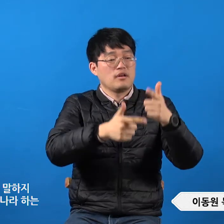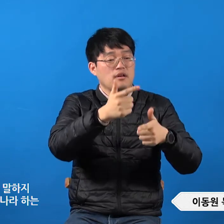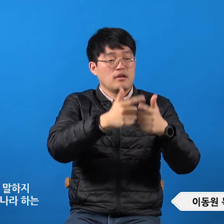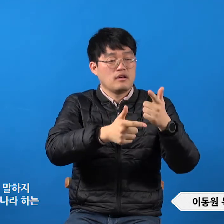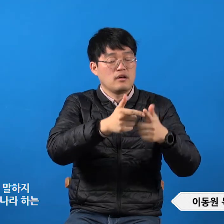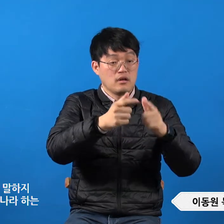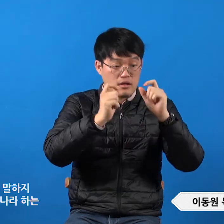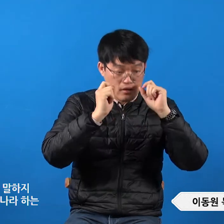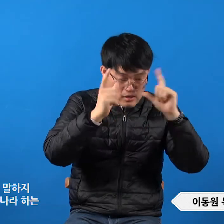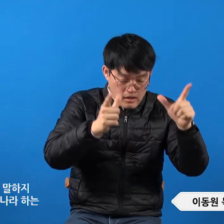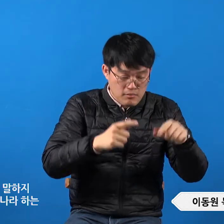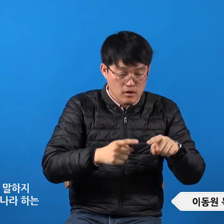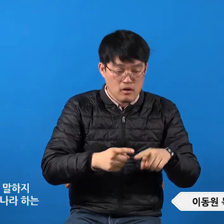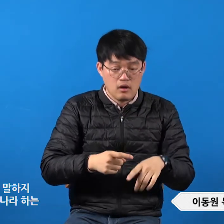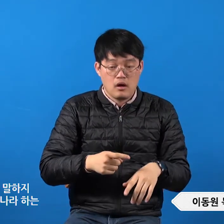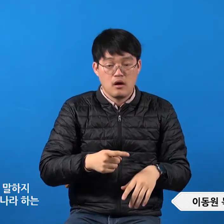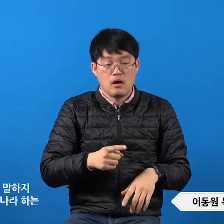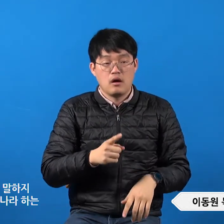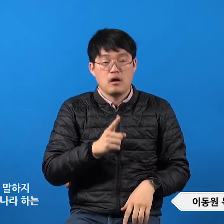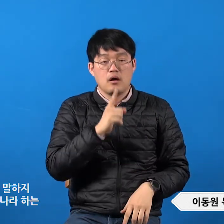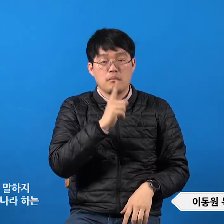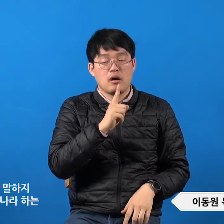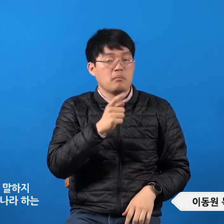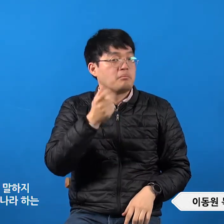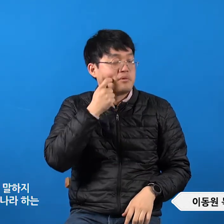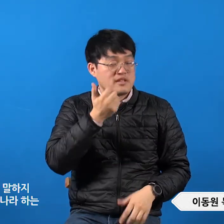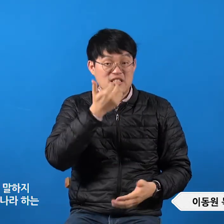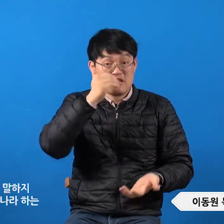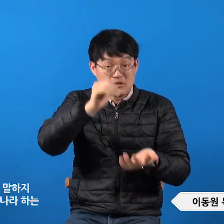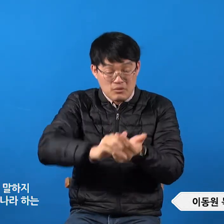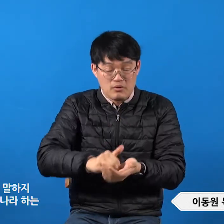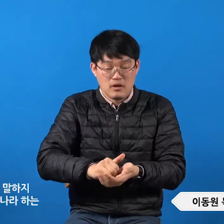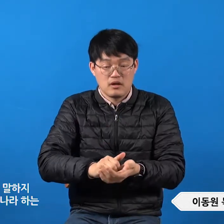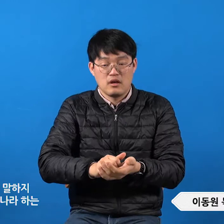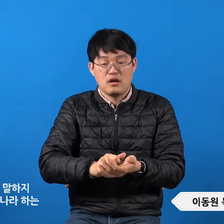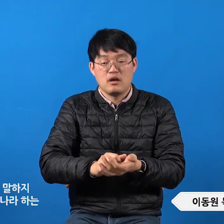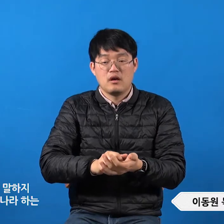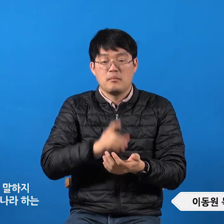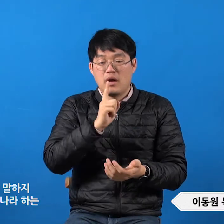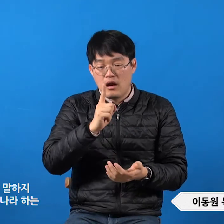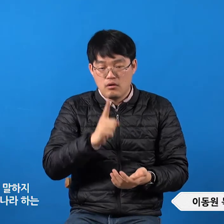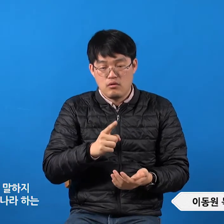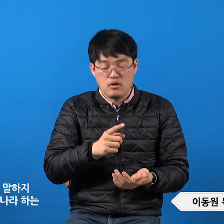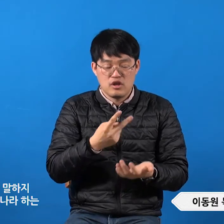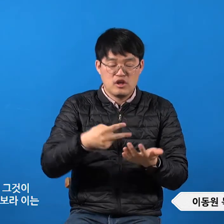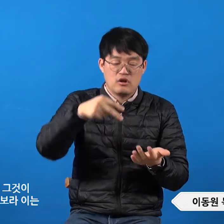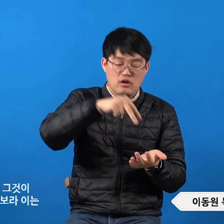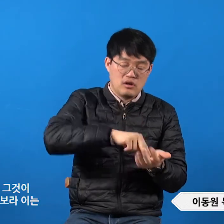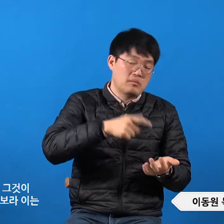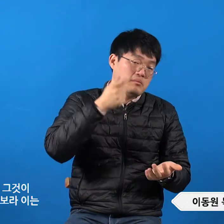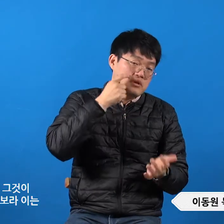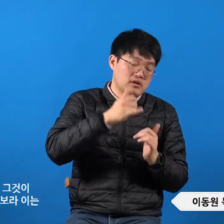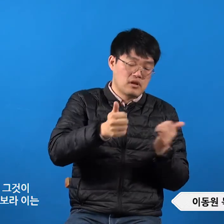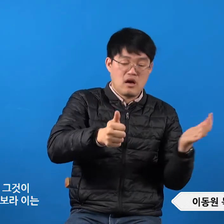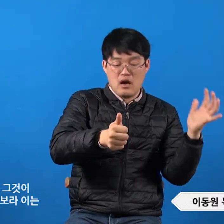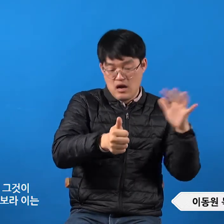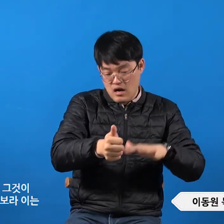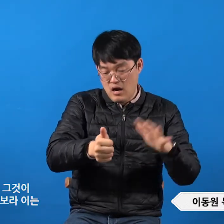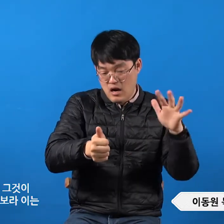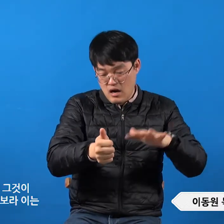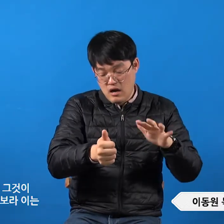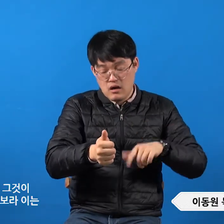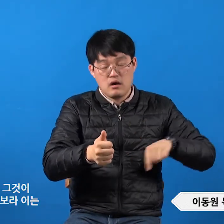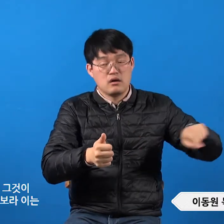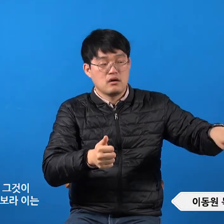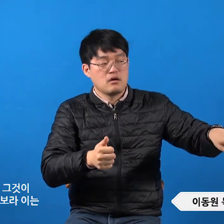나무에게 깨라 하며 말하지 못하는 돌에게 일어나라 하는 자에게 화 있을진저. 우상숭배에